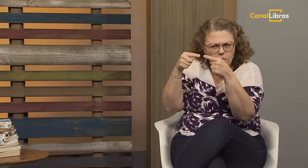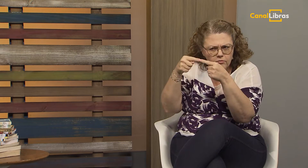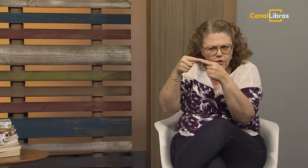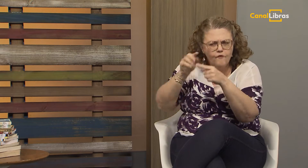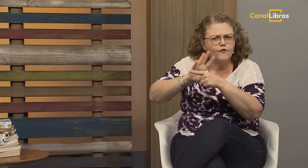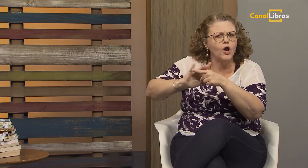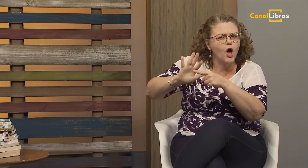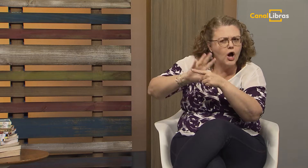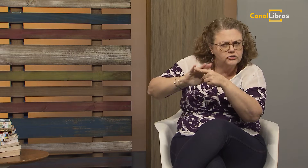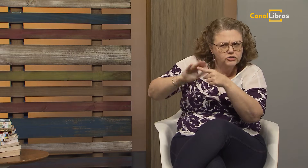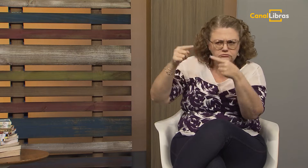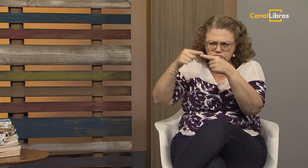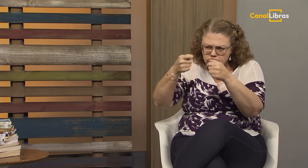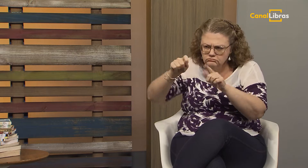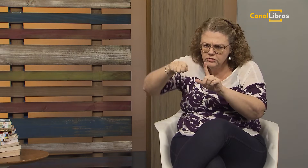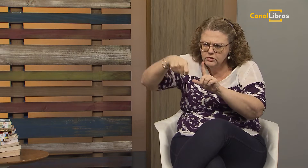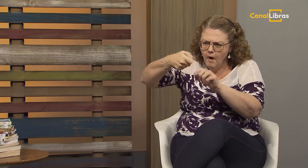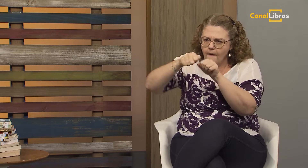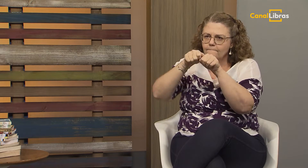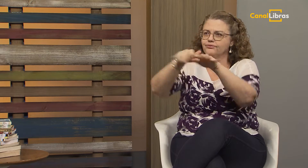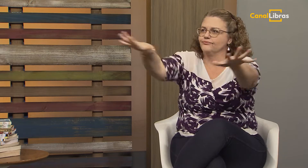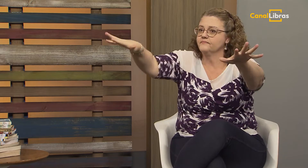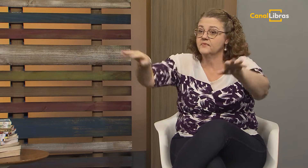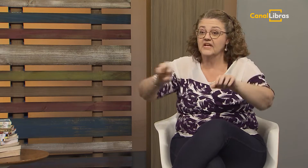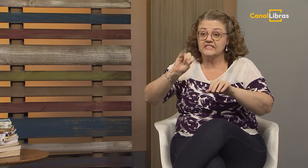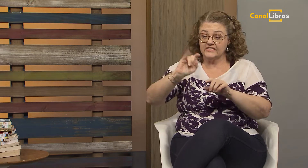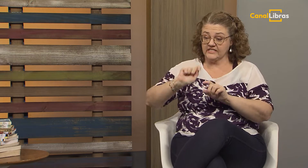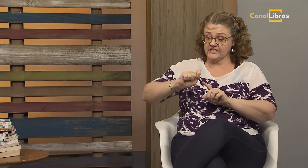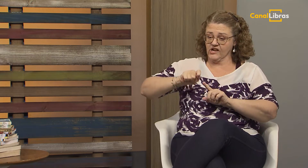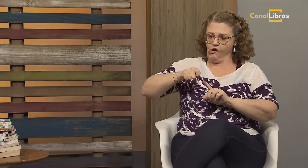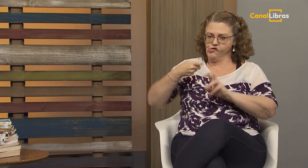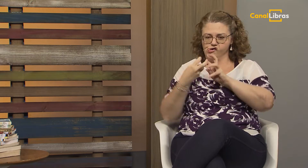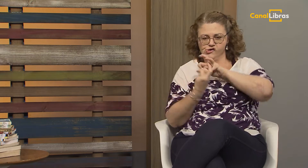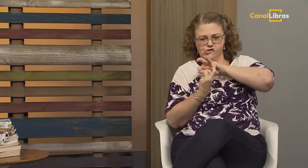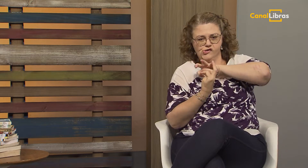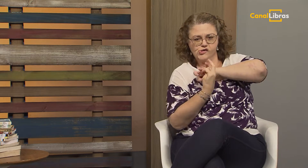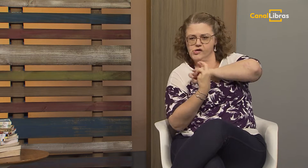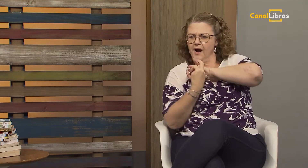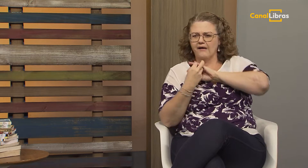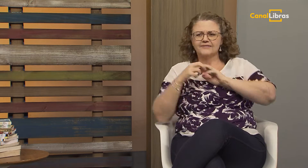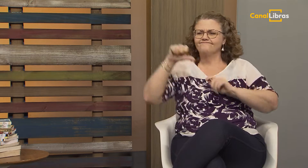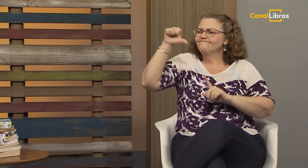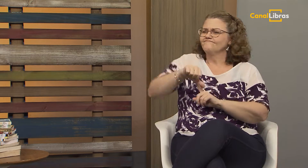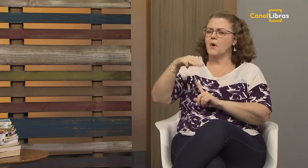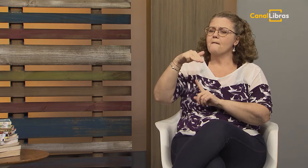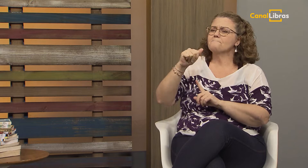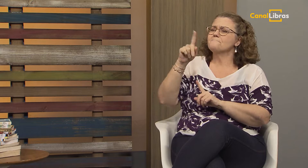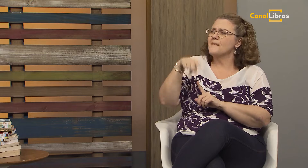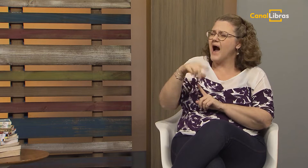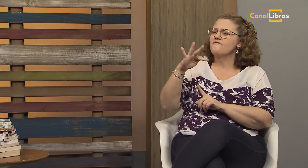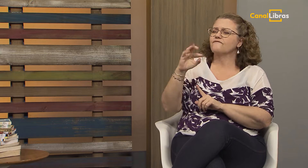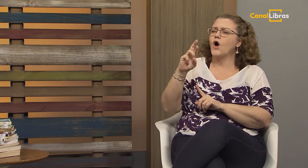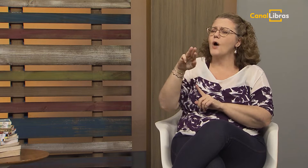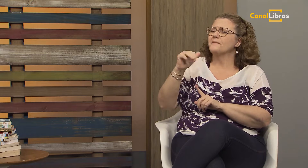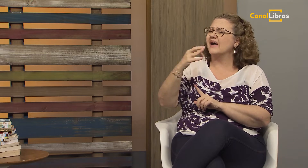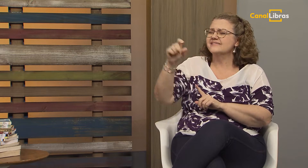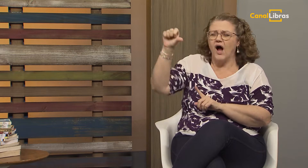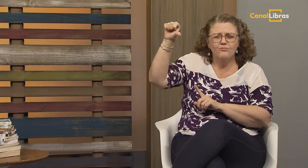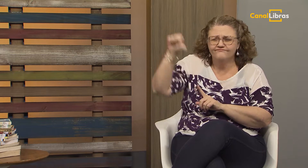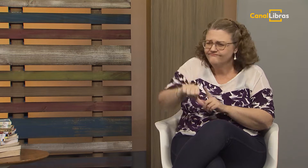for construído de qualquer maneira ou com uma má formação, não vai ser validado e não será usado pela comunidade surda e vai se